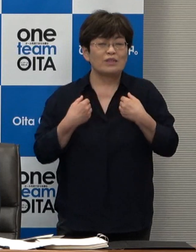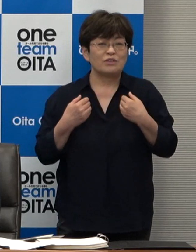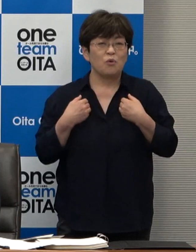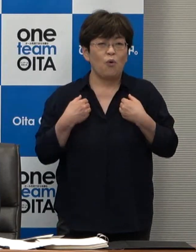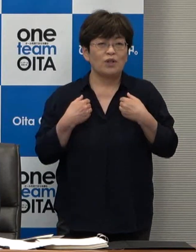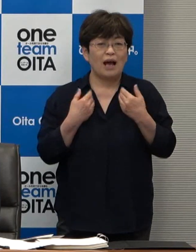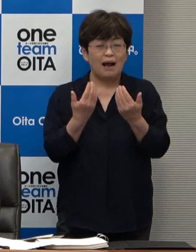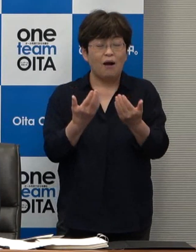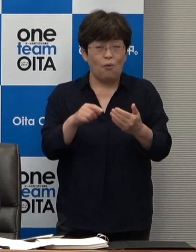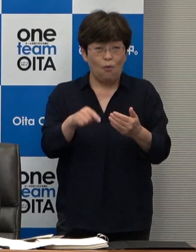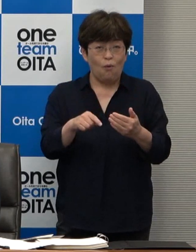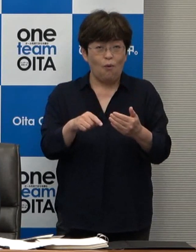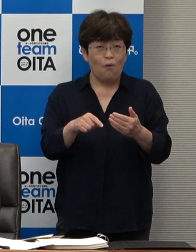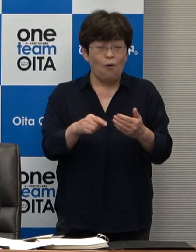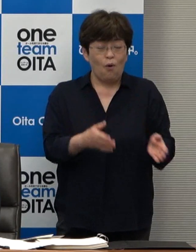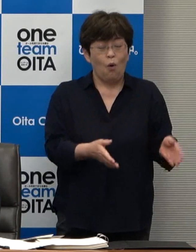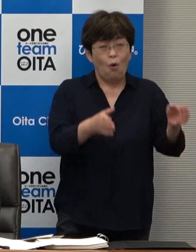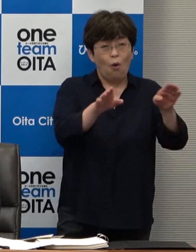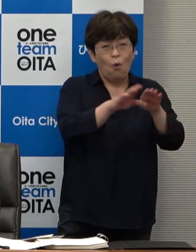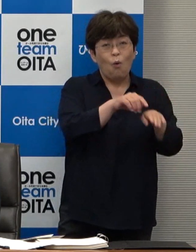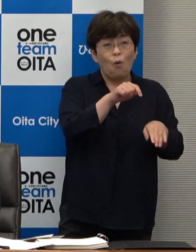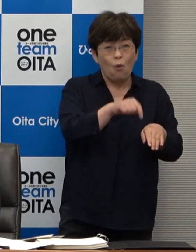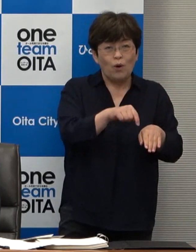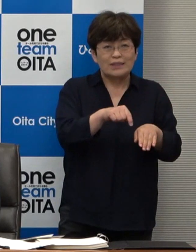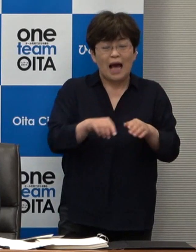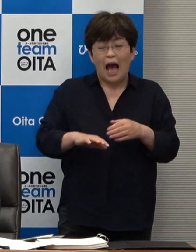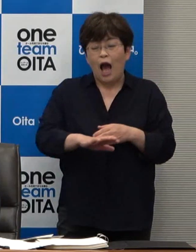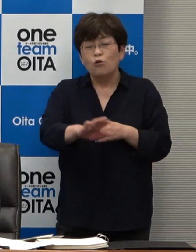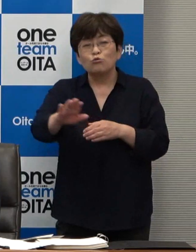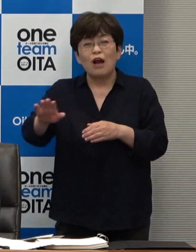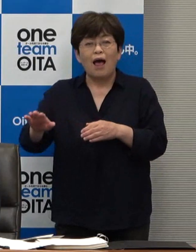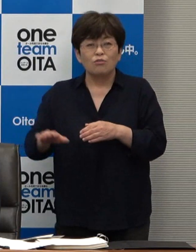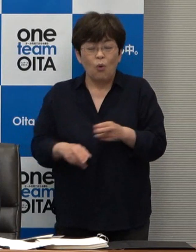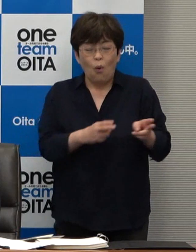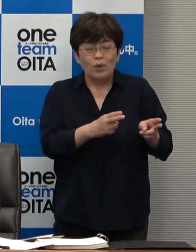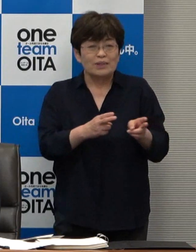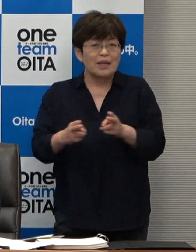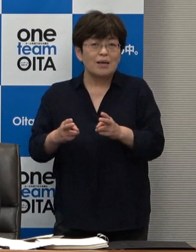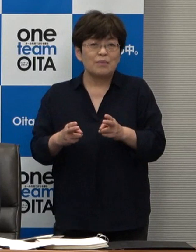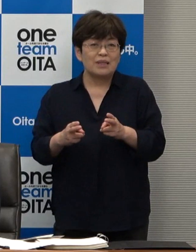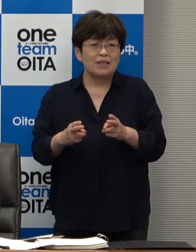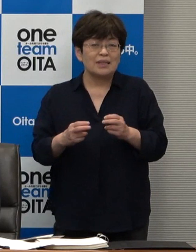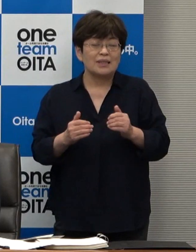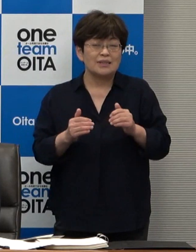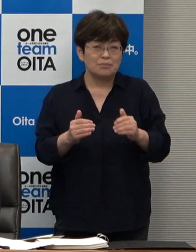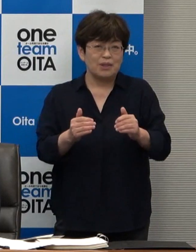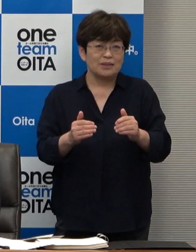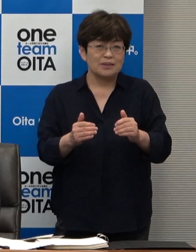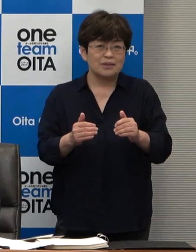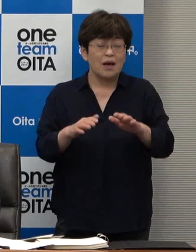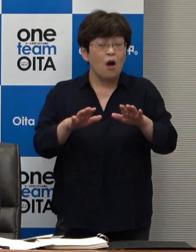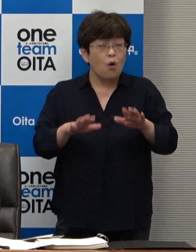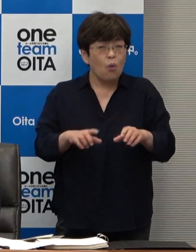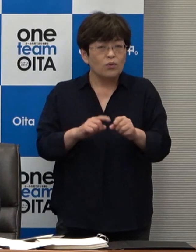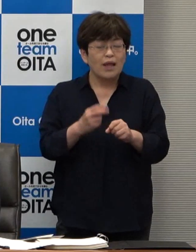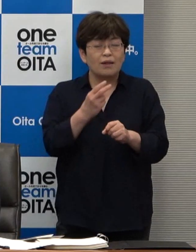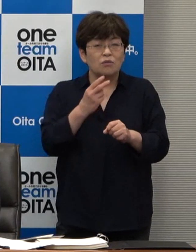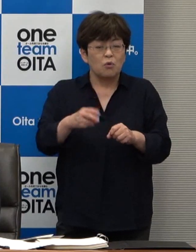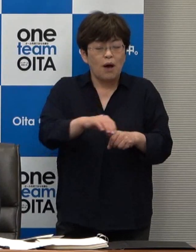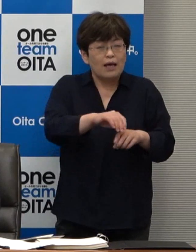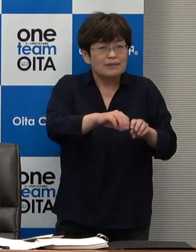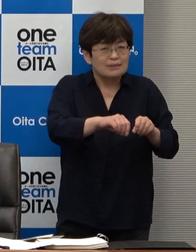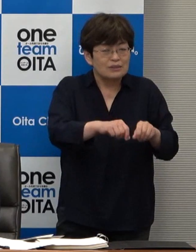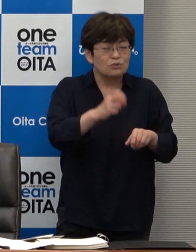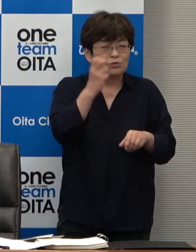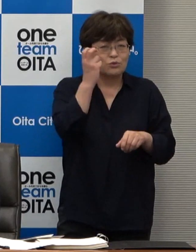改築やグラウンド整備と一体的な施設整備を行うこととし、本年度は地質調査や事業使用の検